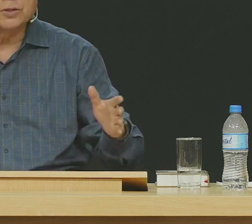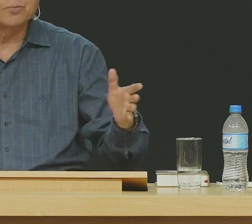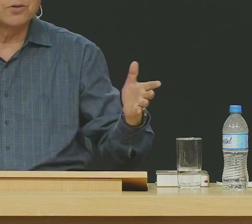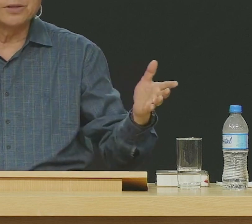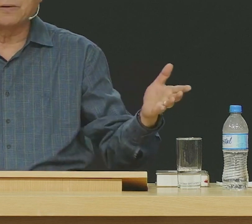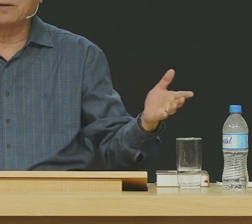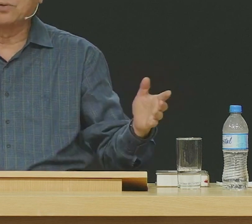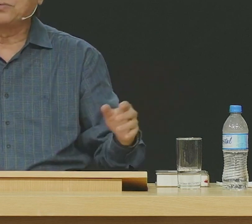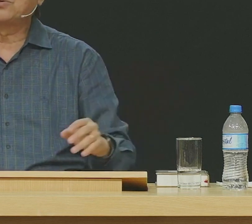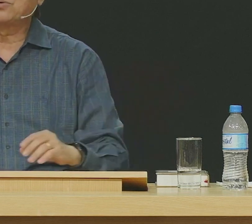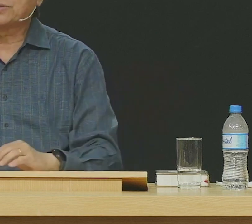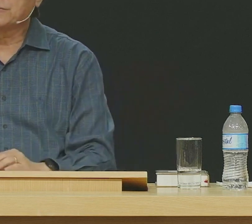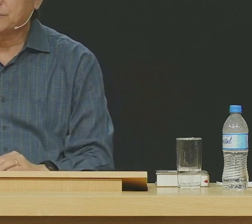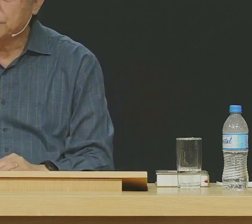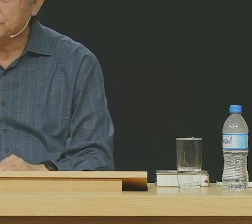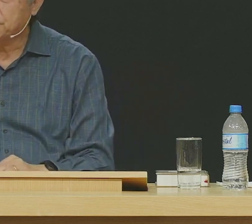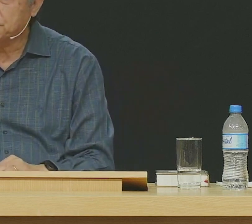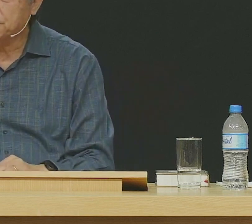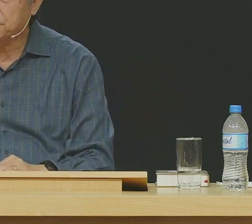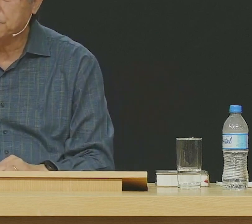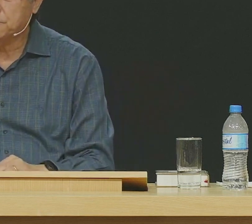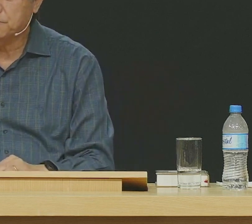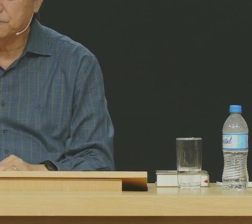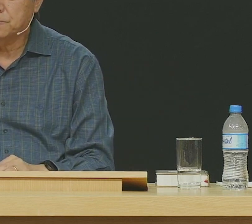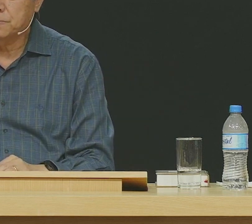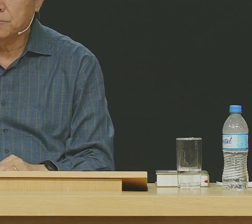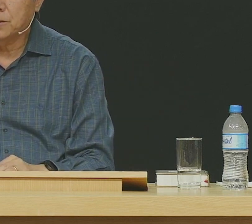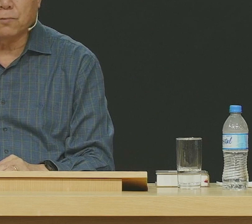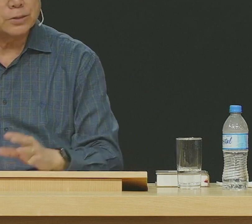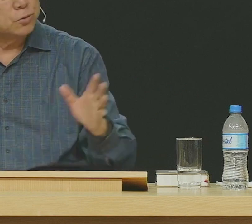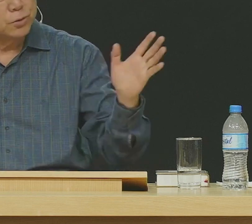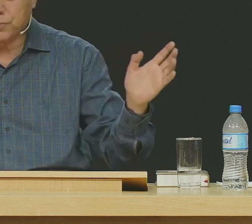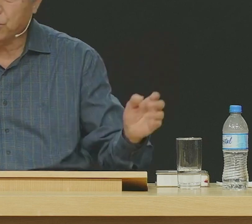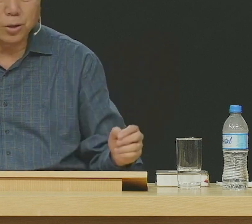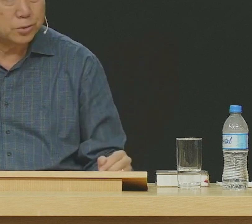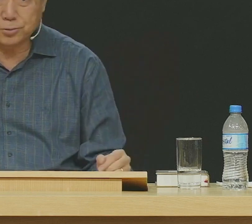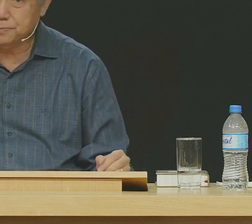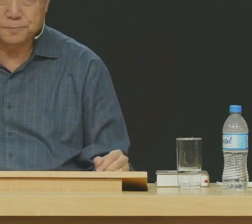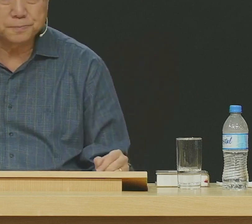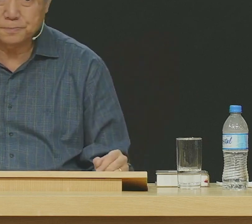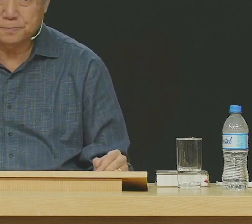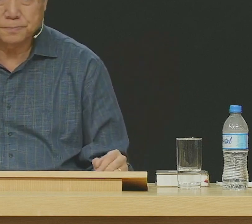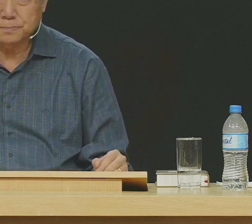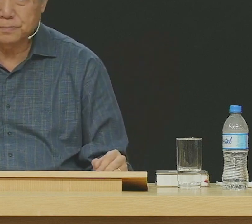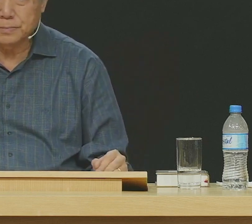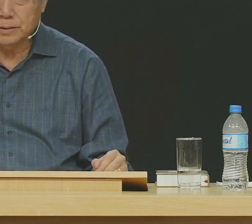Aí vocês podem entrar no livro de Colossenses. Não vai ser um livro teórico,